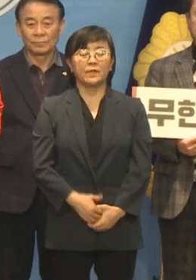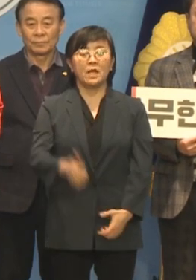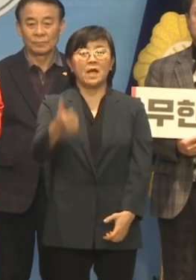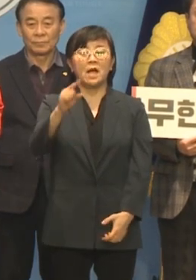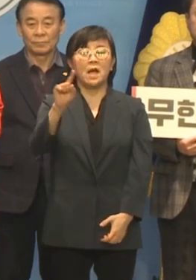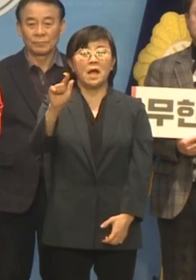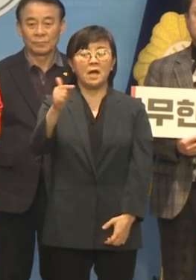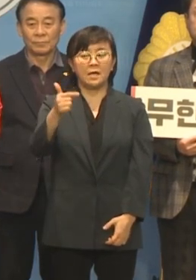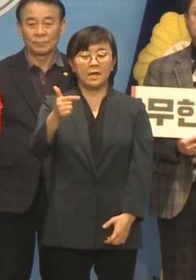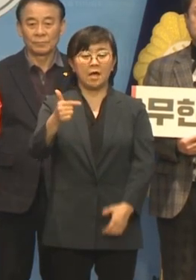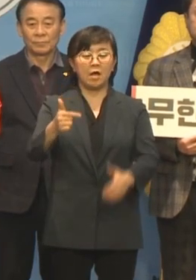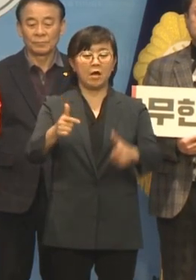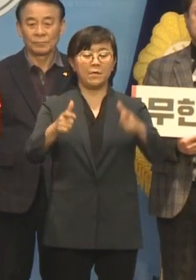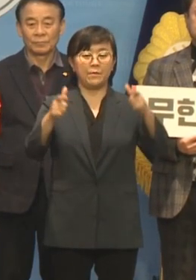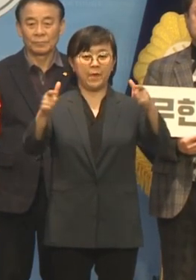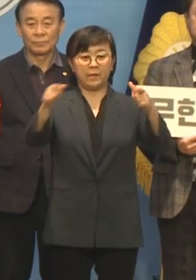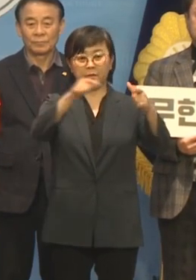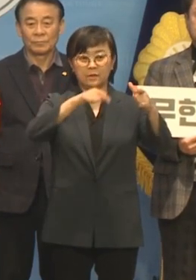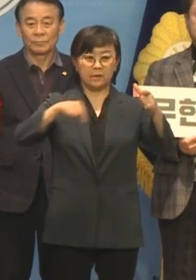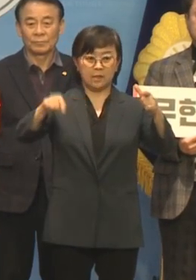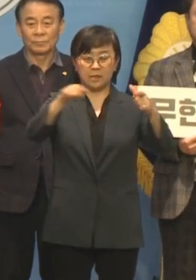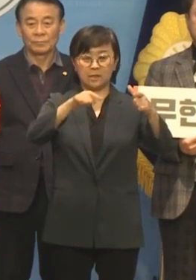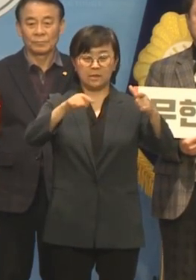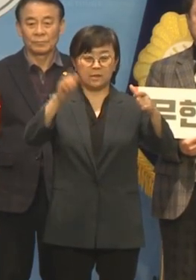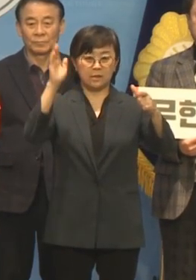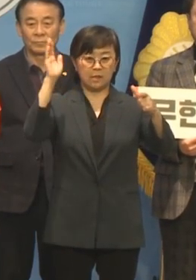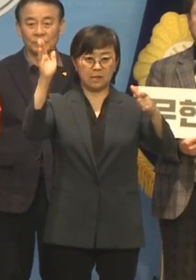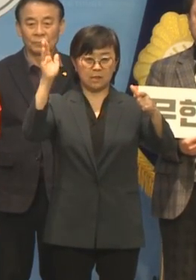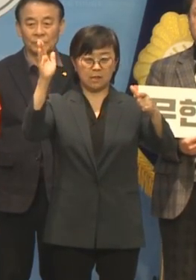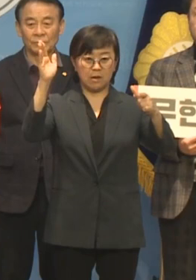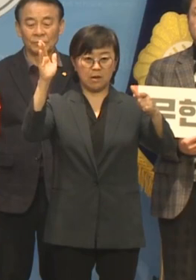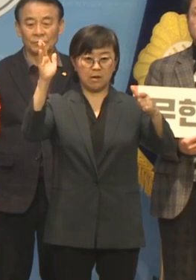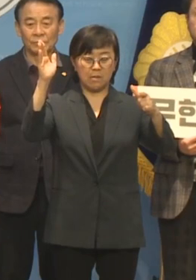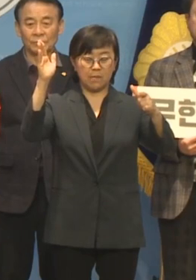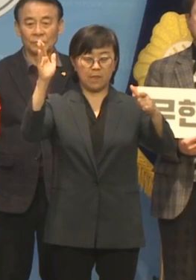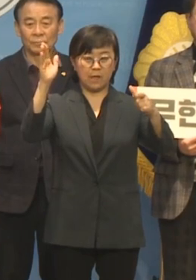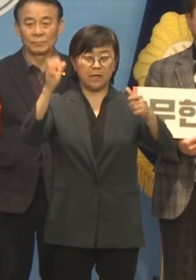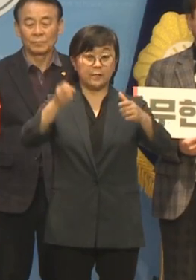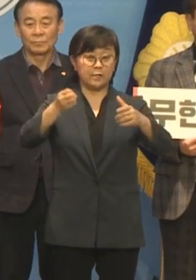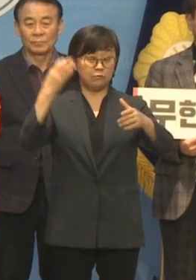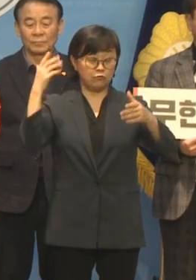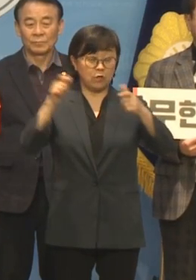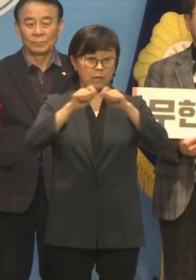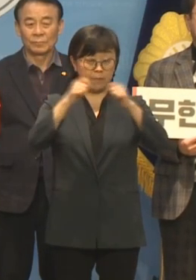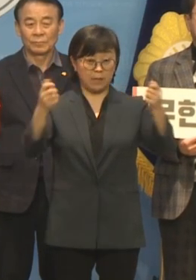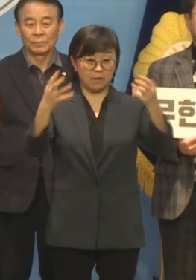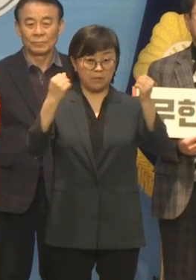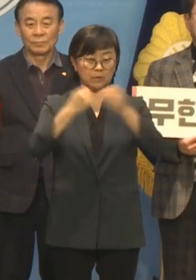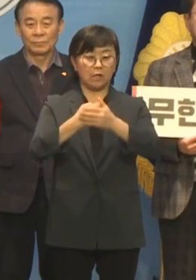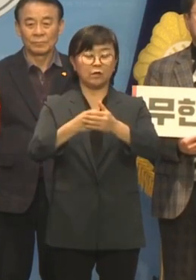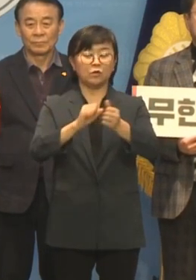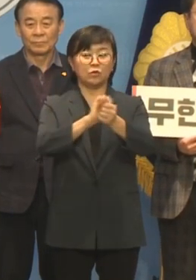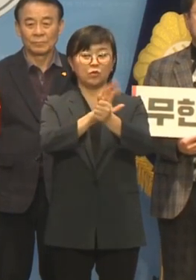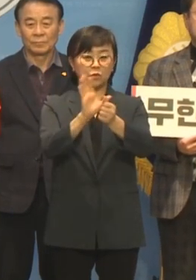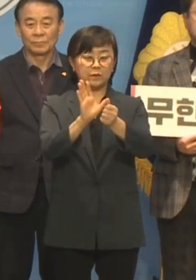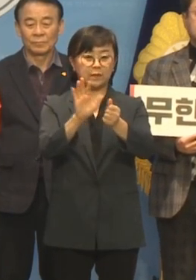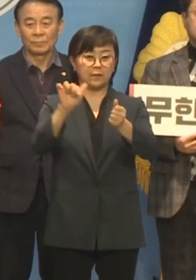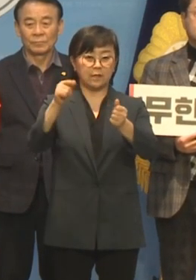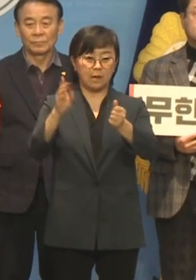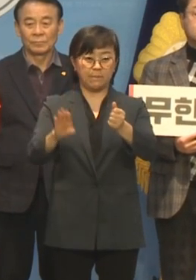한강벨트에 대한 얘기가 기사에서 많이 나오는데 동작갑이 유독 잘 나오지 않습니다.